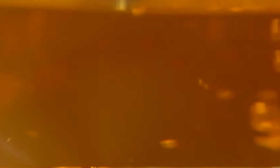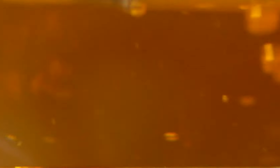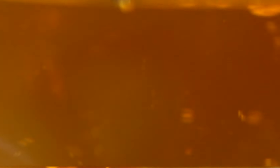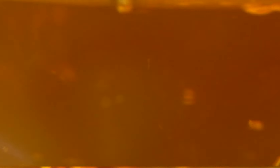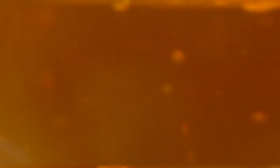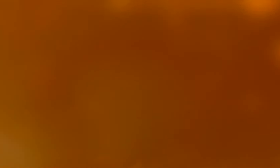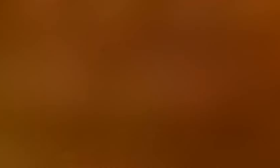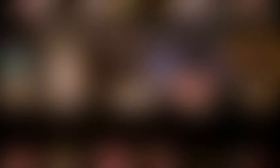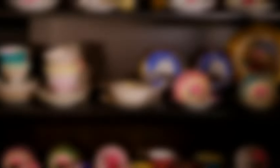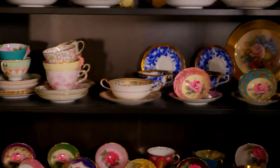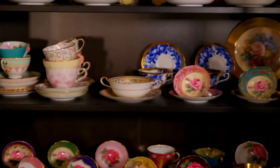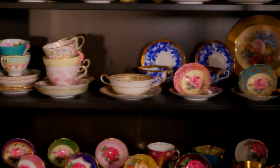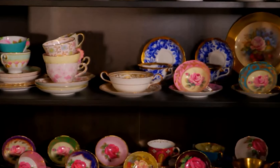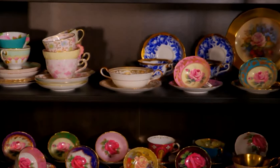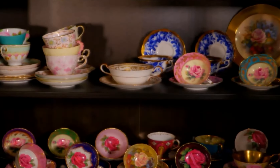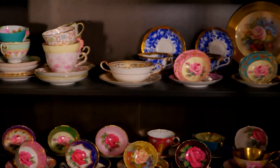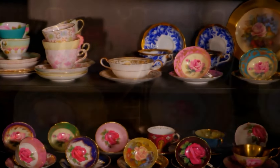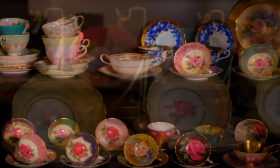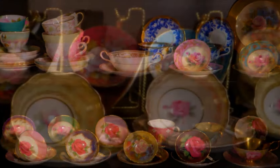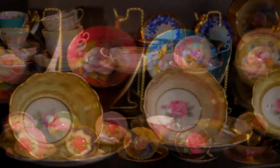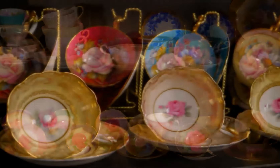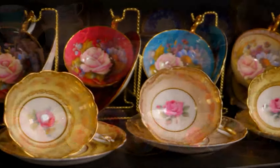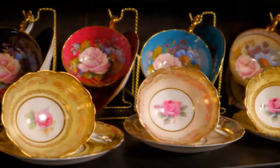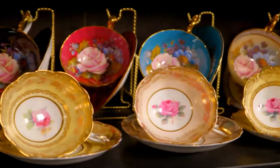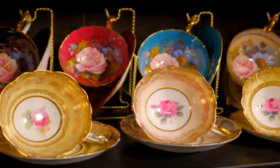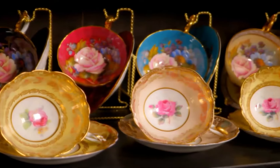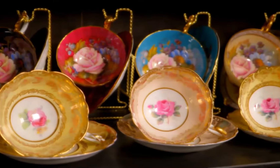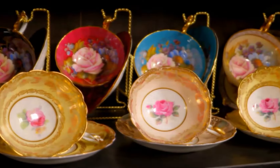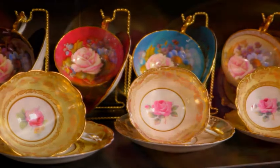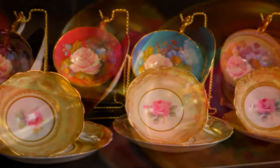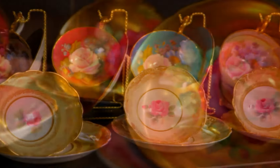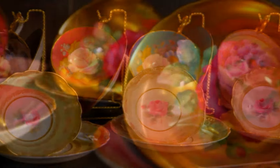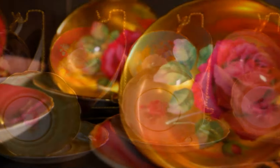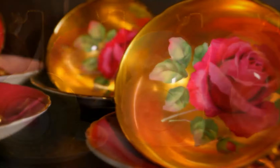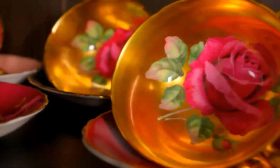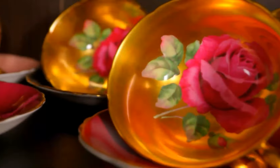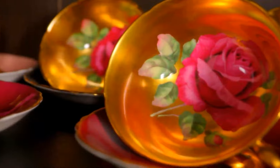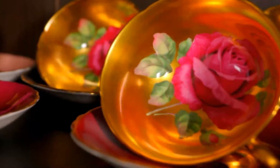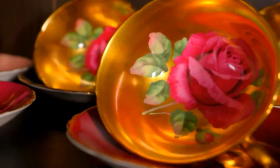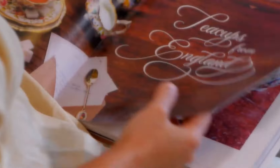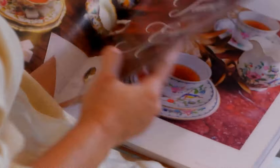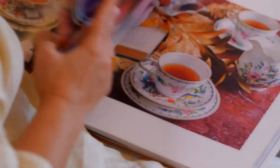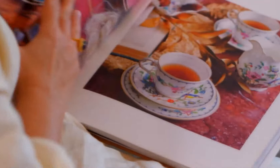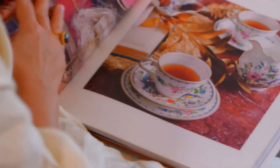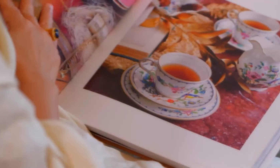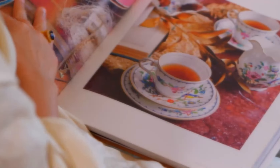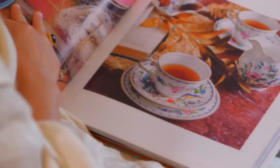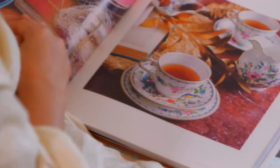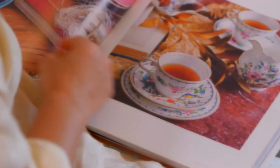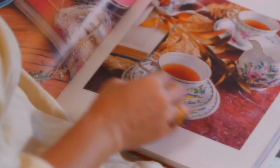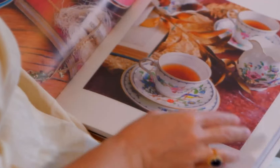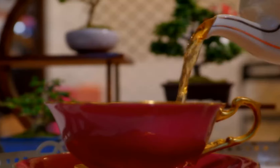kemarin lebih dari 20 tahun di dunia televisi apa masih ada cerita yang belum pernah Saya dengar